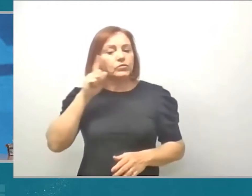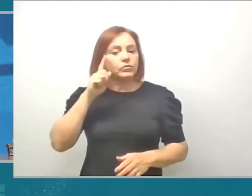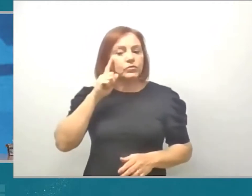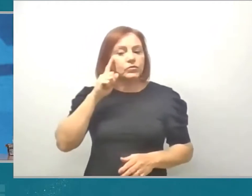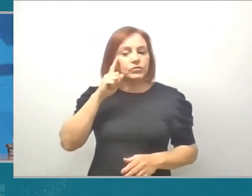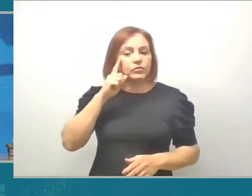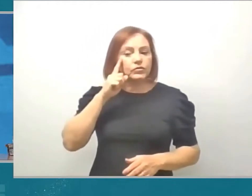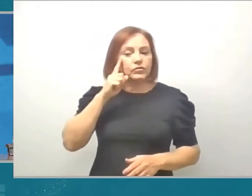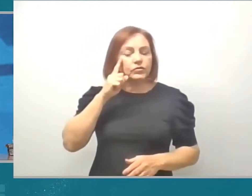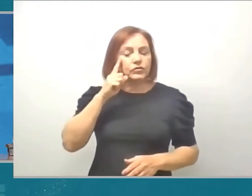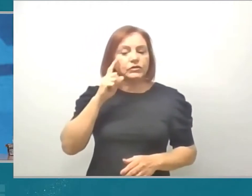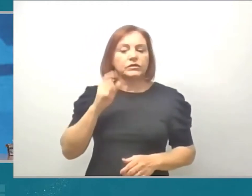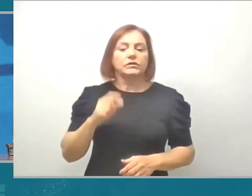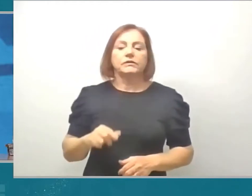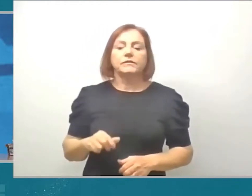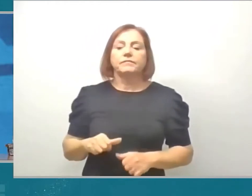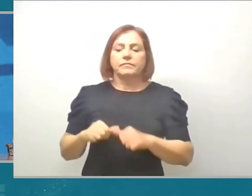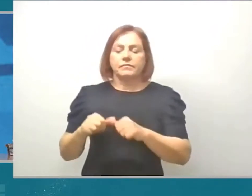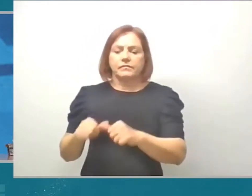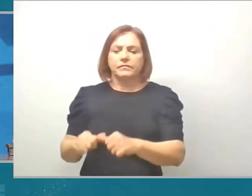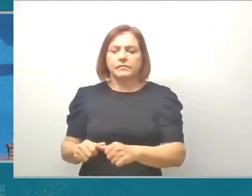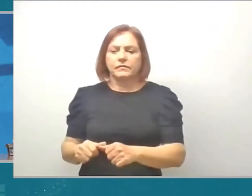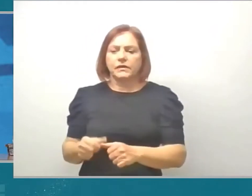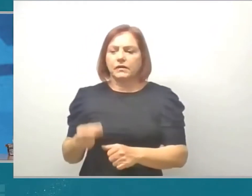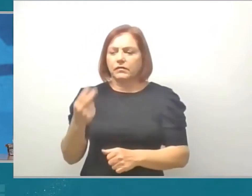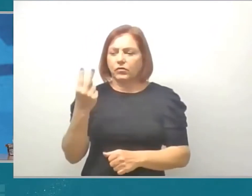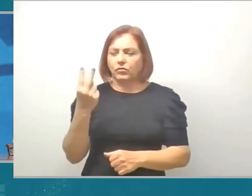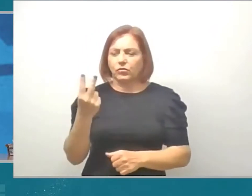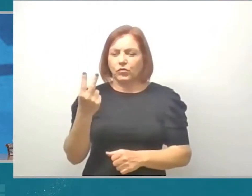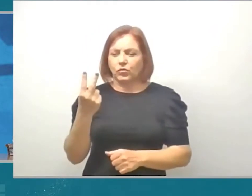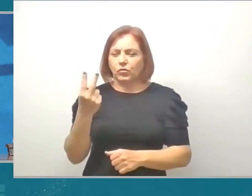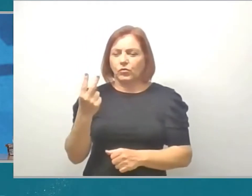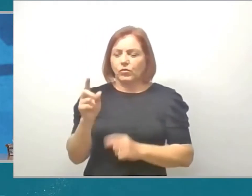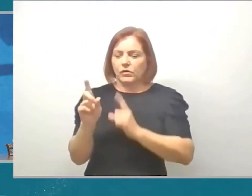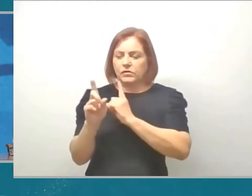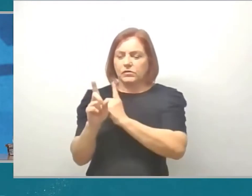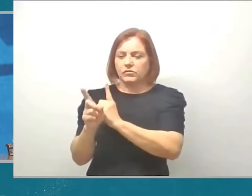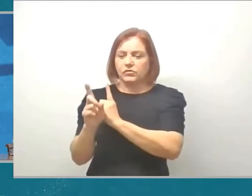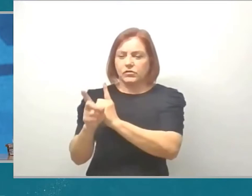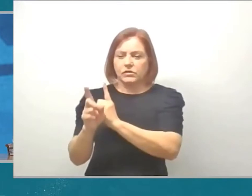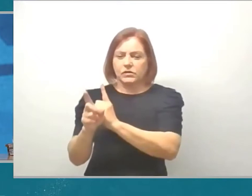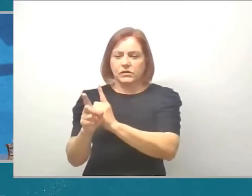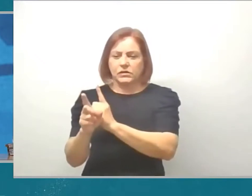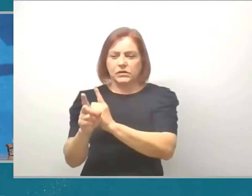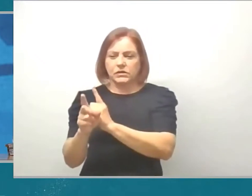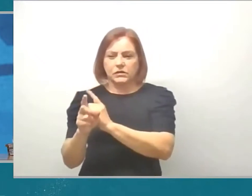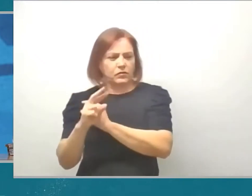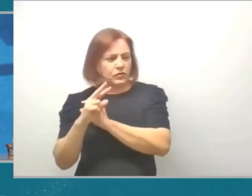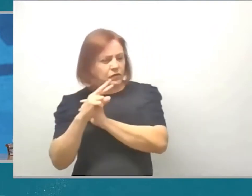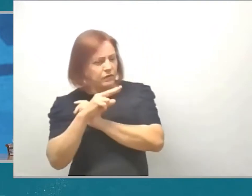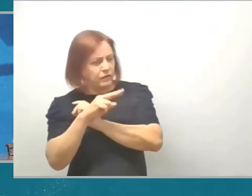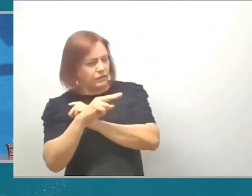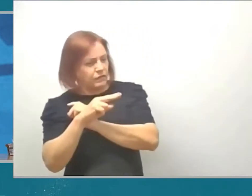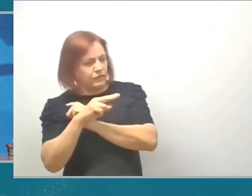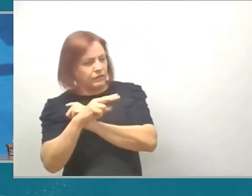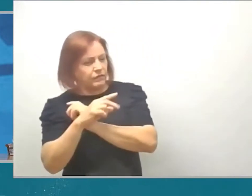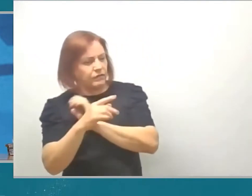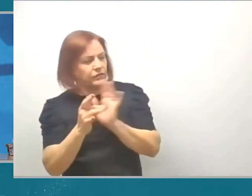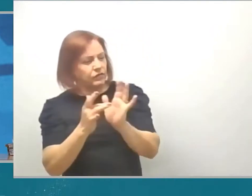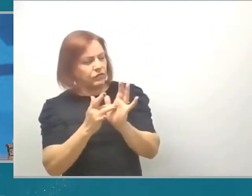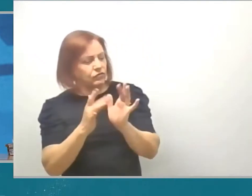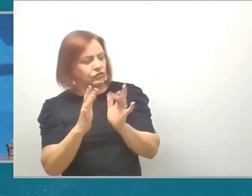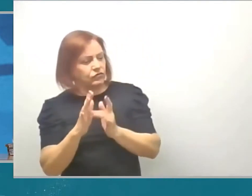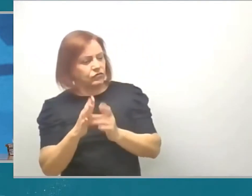na companhia de dois dos seus discípulos, e vendo Jesus passar, disse: eis o Cordeiro de